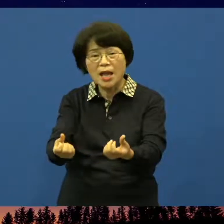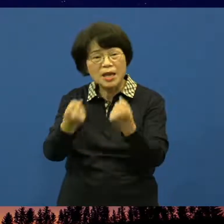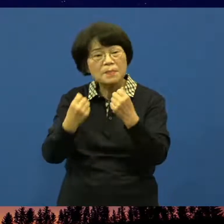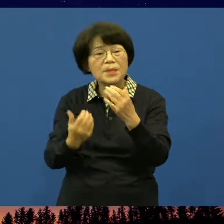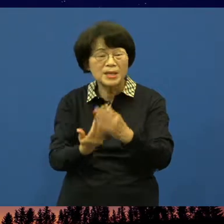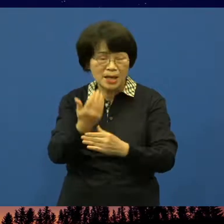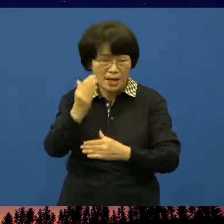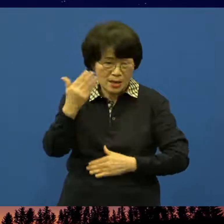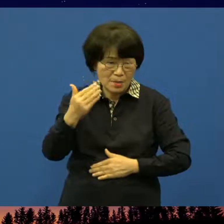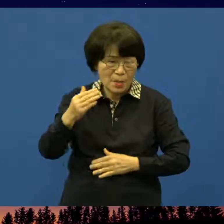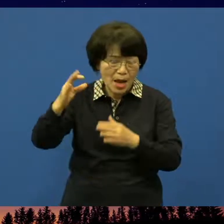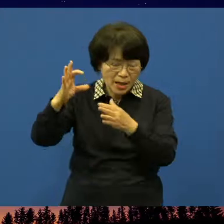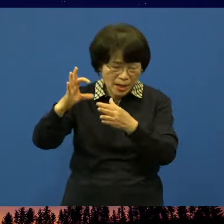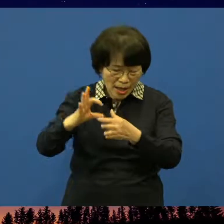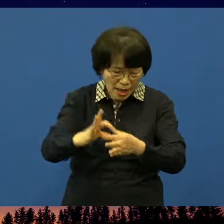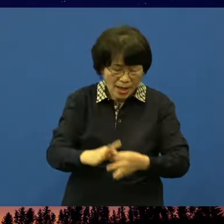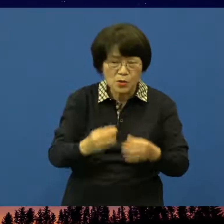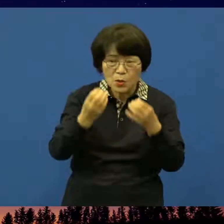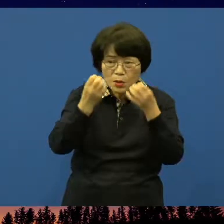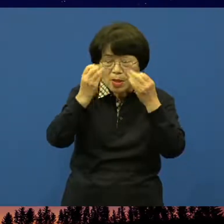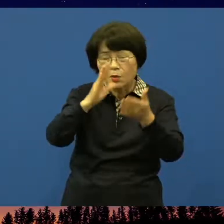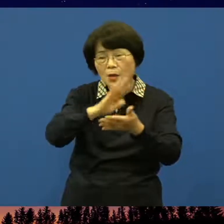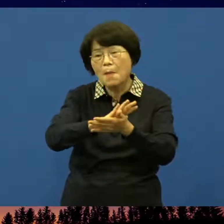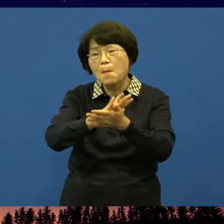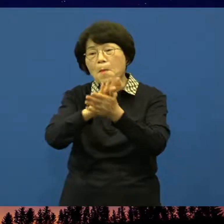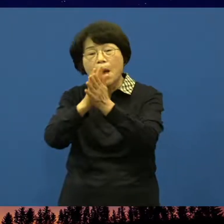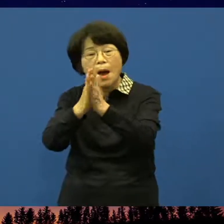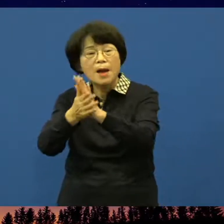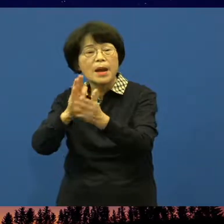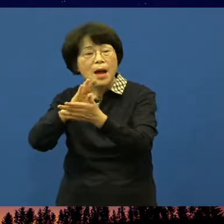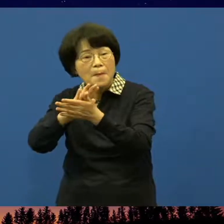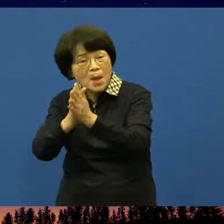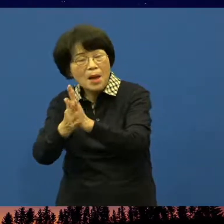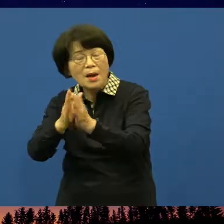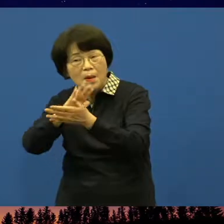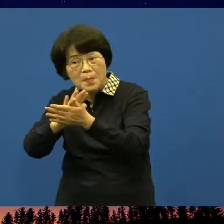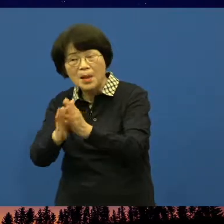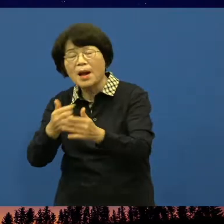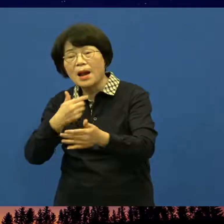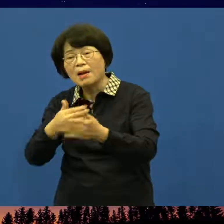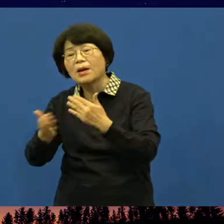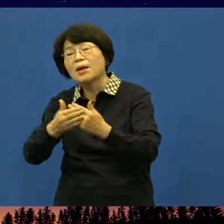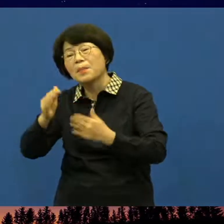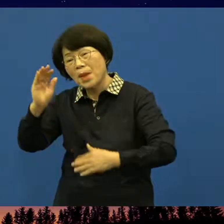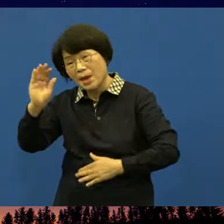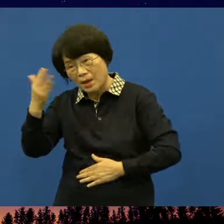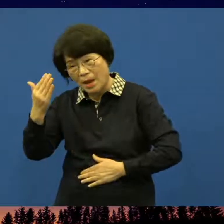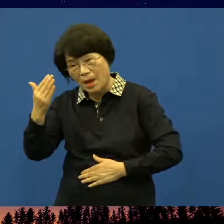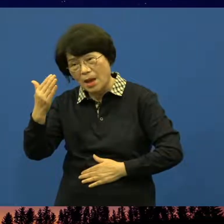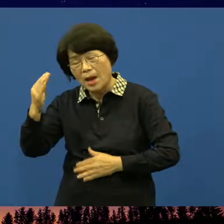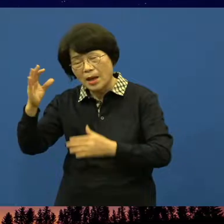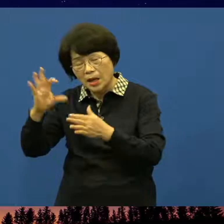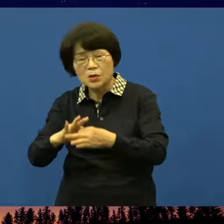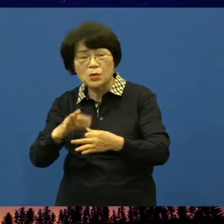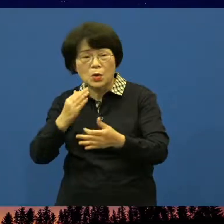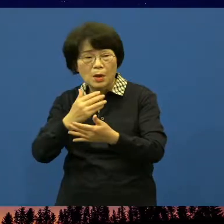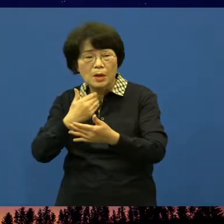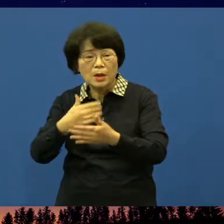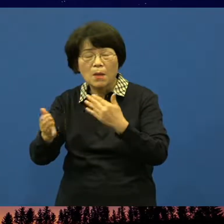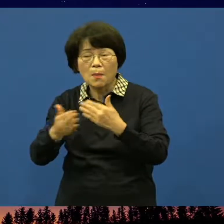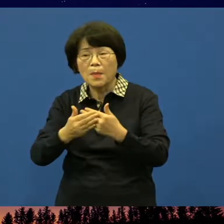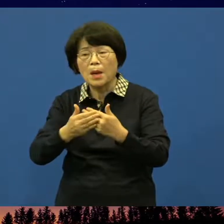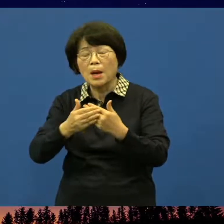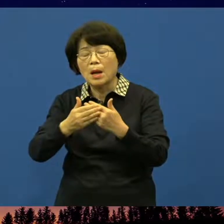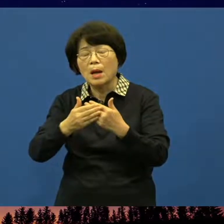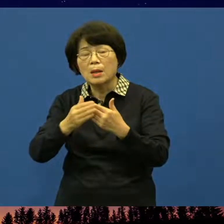계속 우리는 새롭게 계속 변화를 경험해 가야 한다는, 그렇지 않은 변화를 계속해서 경험하지 않으면 변질이